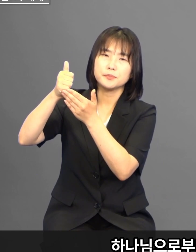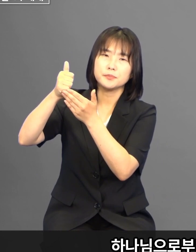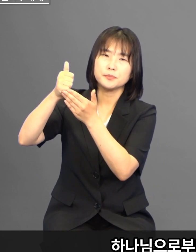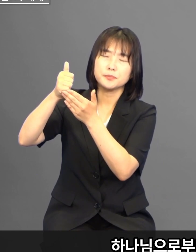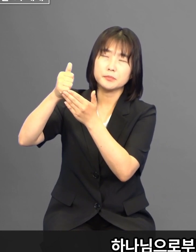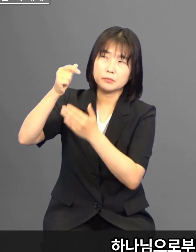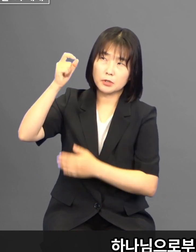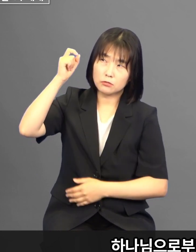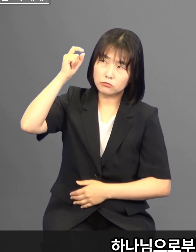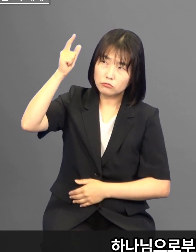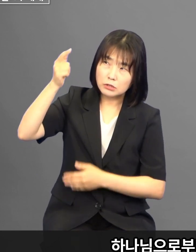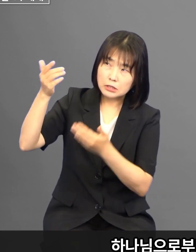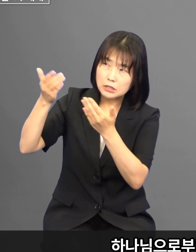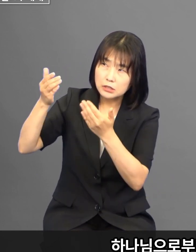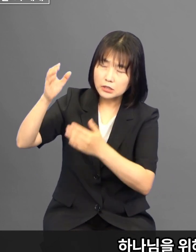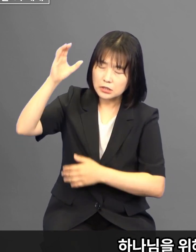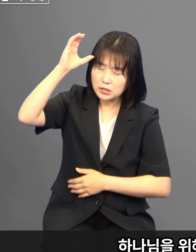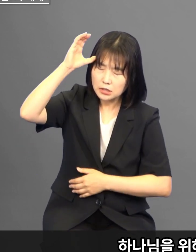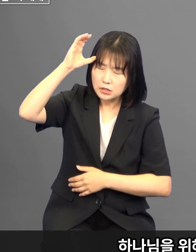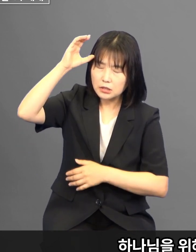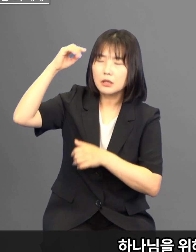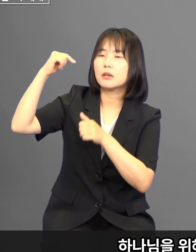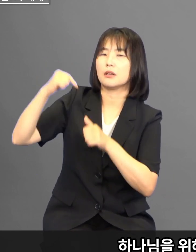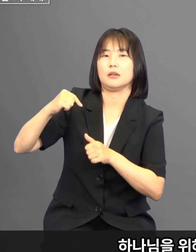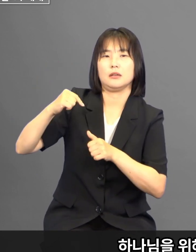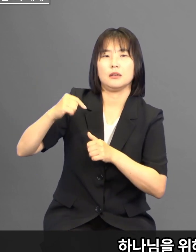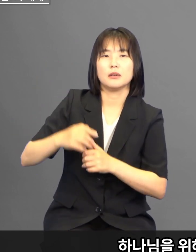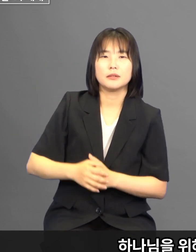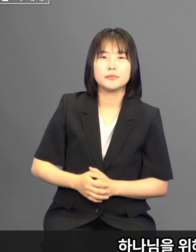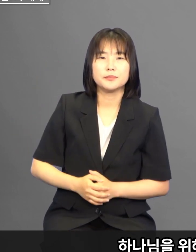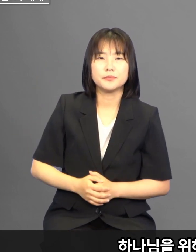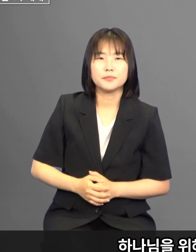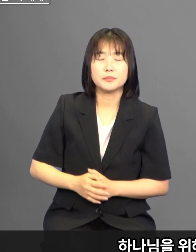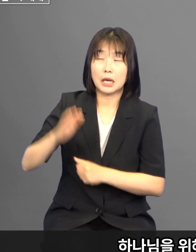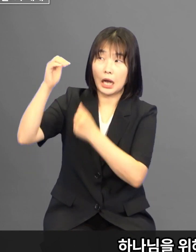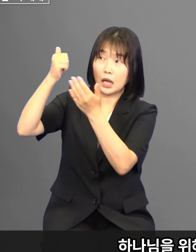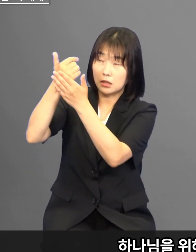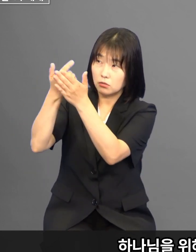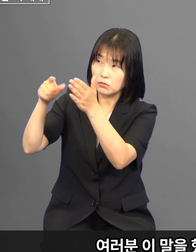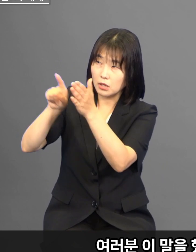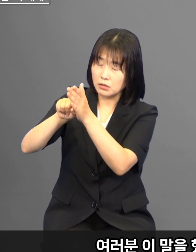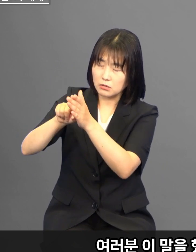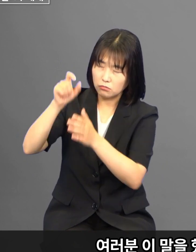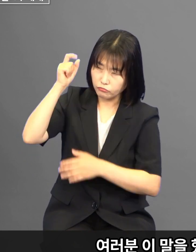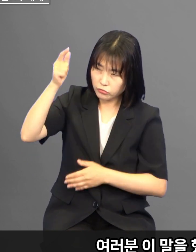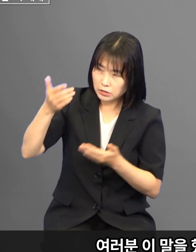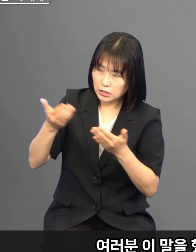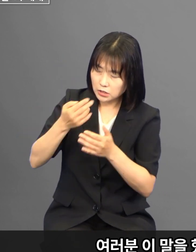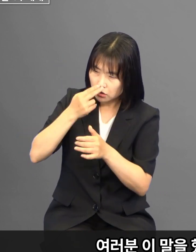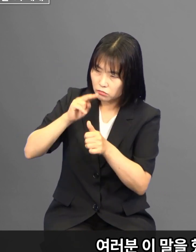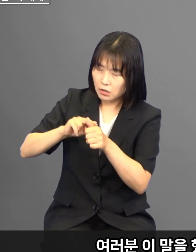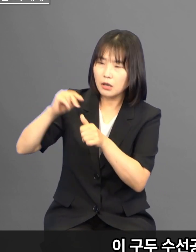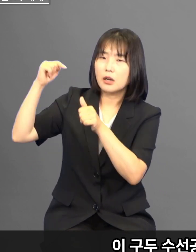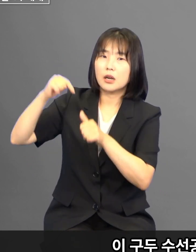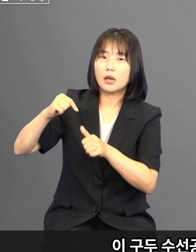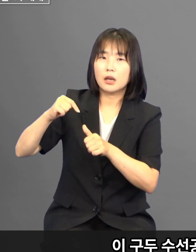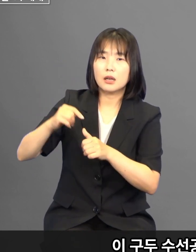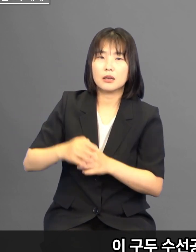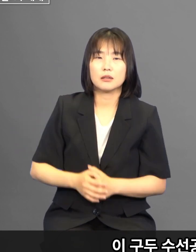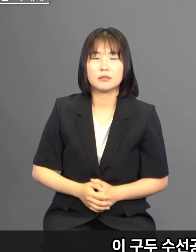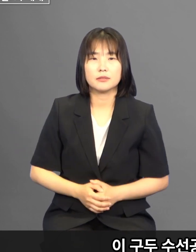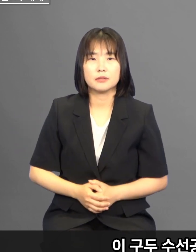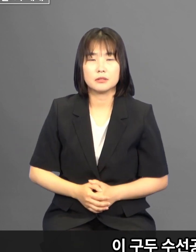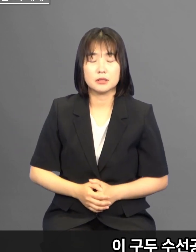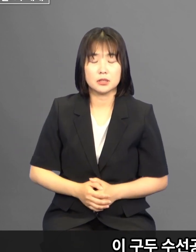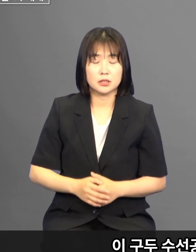위대한 일을 기대하라. 하나님을 위해 위대한 일을 시도하라. 여러분, 이 말을 했던 사람이 누군지 압니까? 이 구두